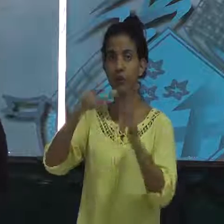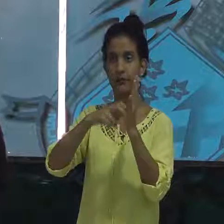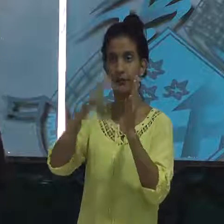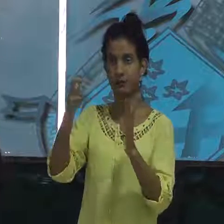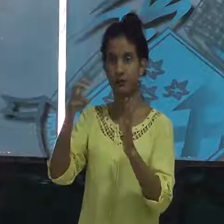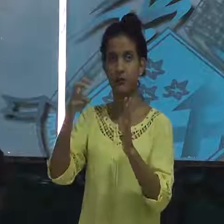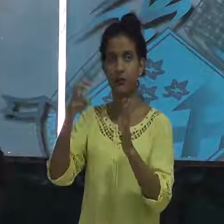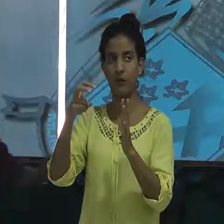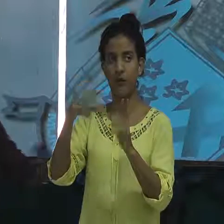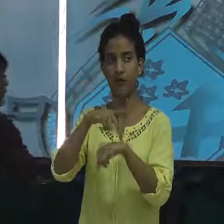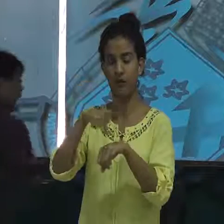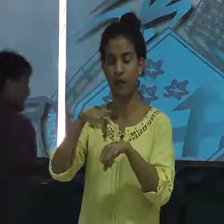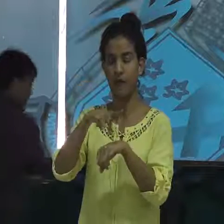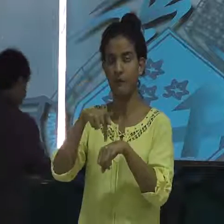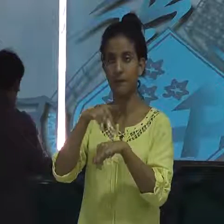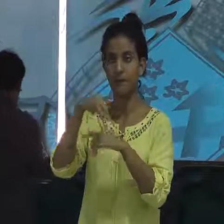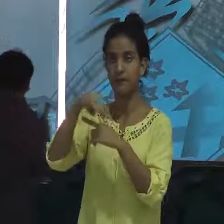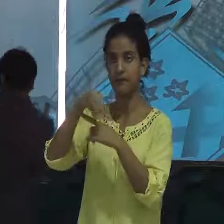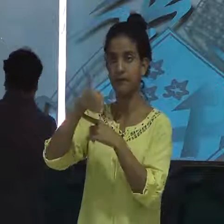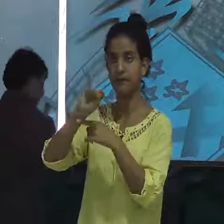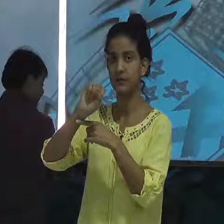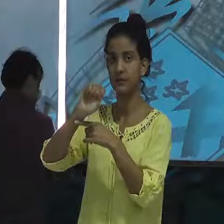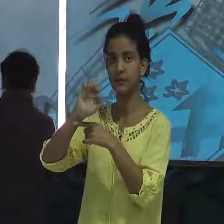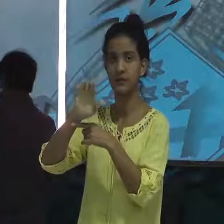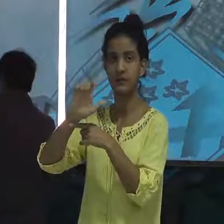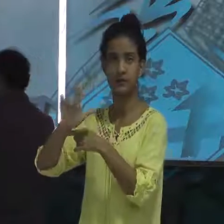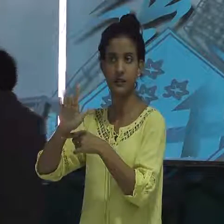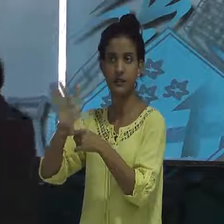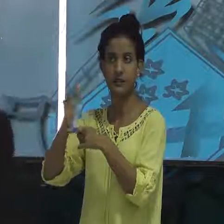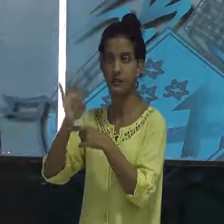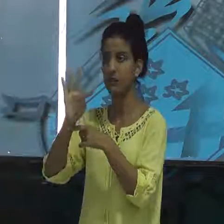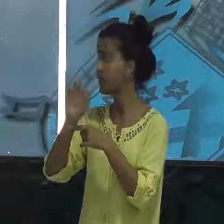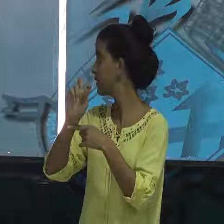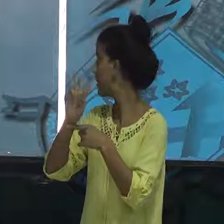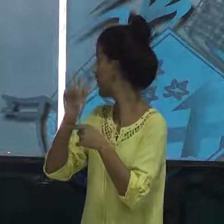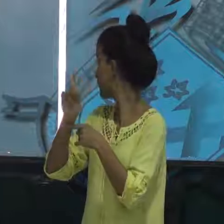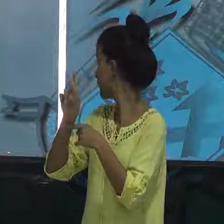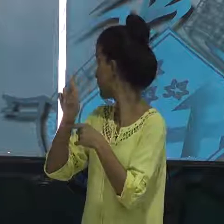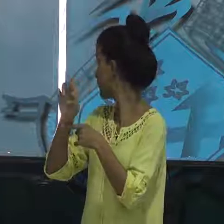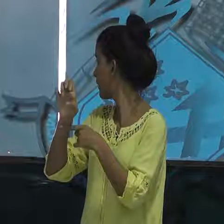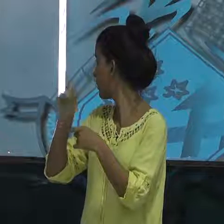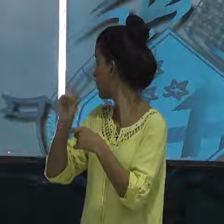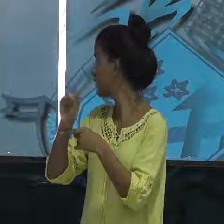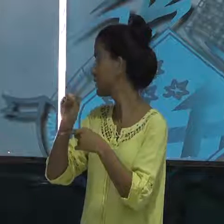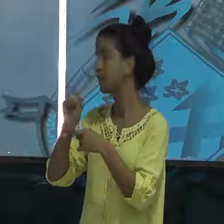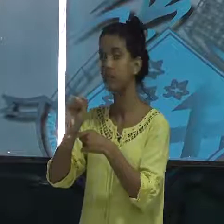Praça José Tavares, 405, Cidade Nova.